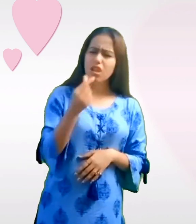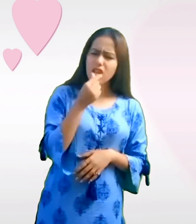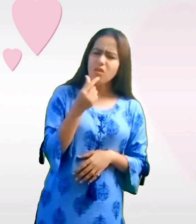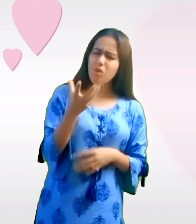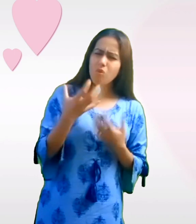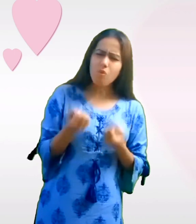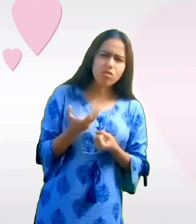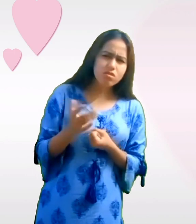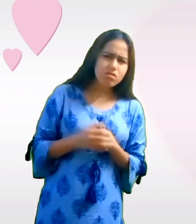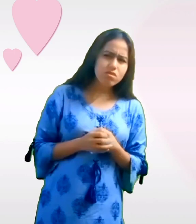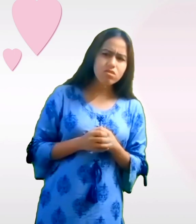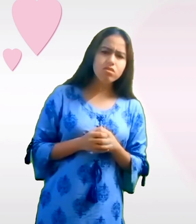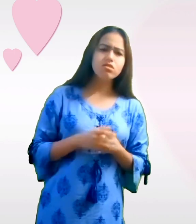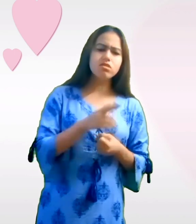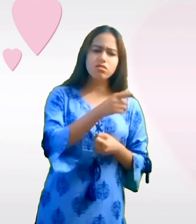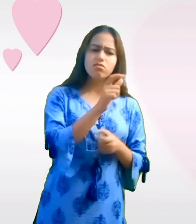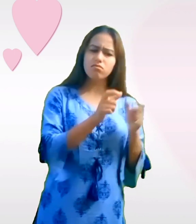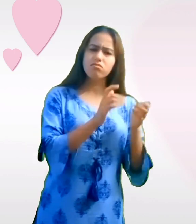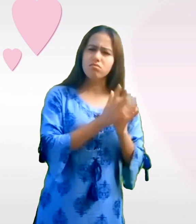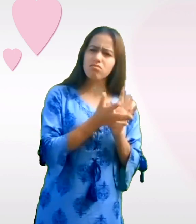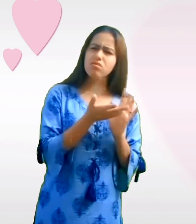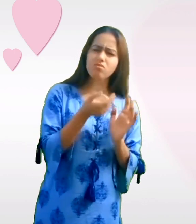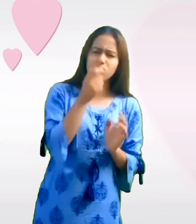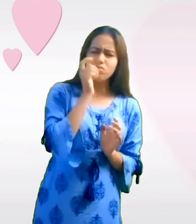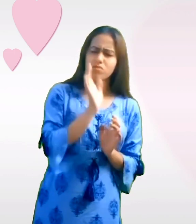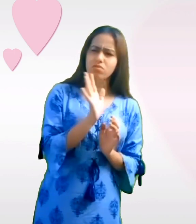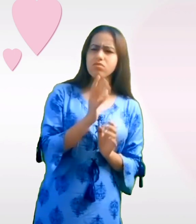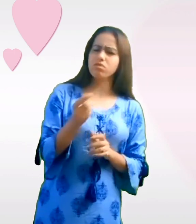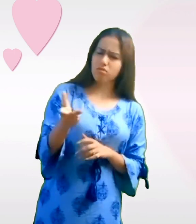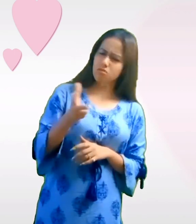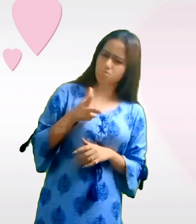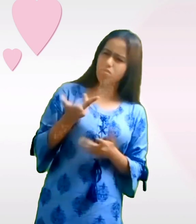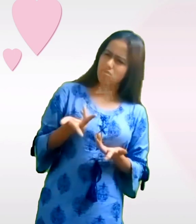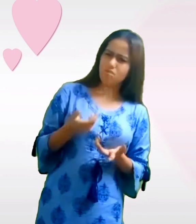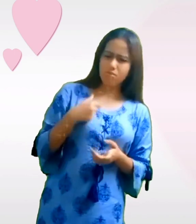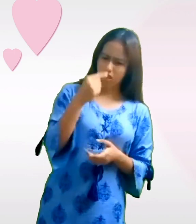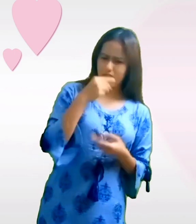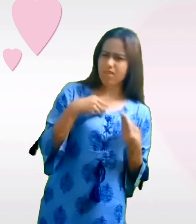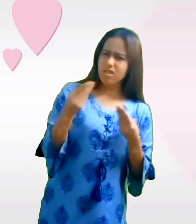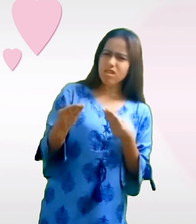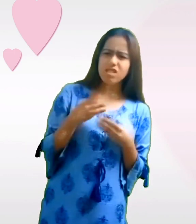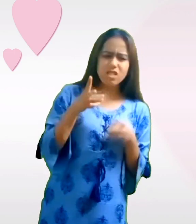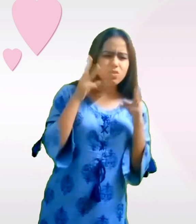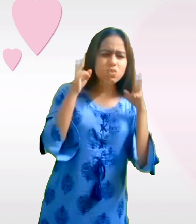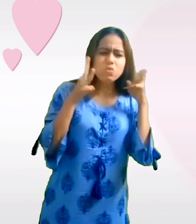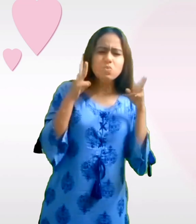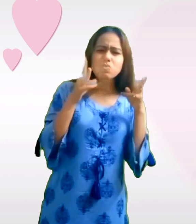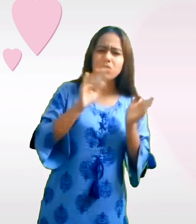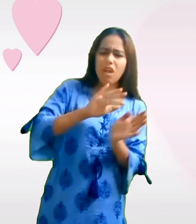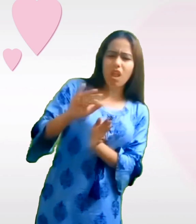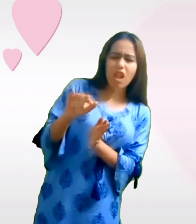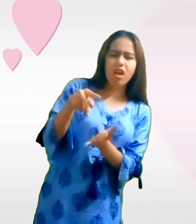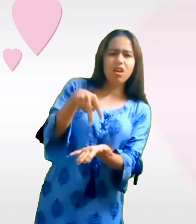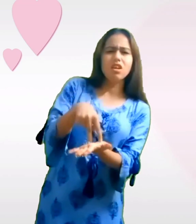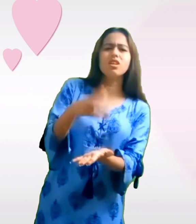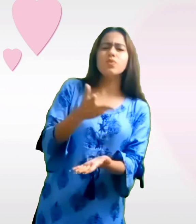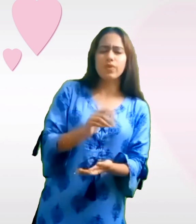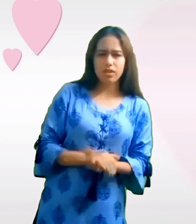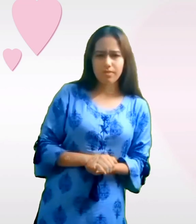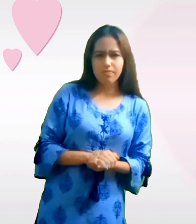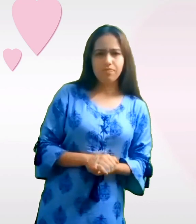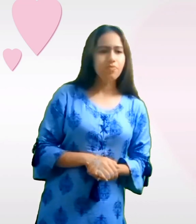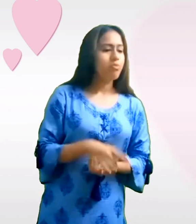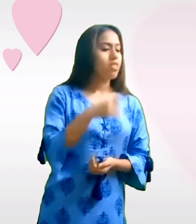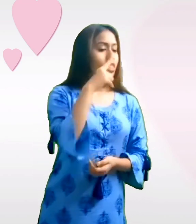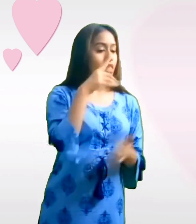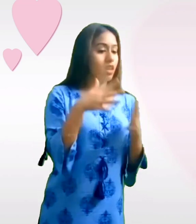जाऊंगी। तो उन्होंने पूछा कि ऐसी कौन सी दवाई चाहिए आपको जो आप उनके सामने नहीं ले पा रही थी? आप आ जाती, आप बता देती, मैं आप तक दवाई पहुंचा देता। आप परेशान क्यों, इस तरफ क्यों